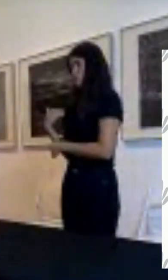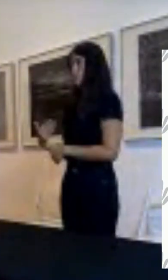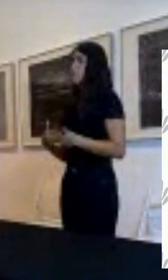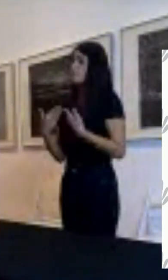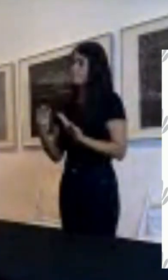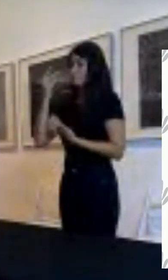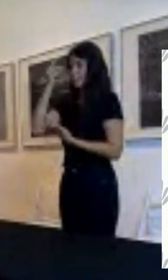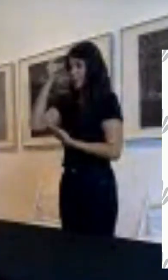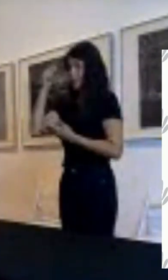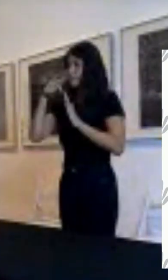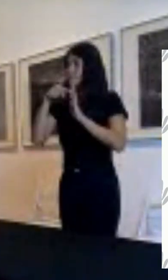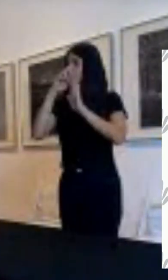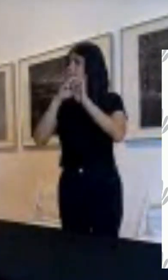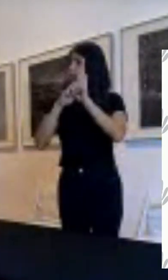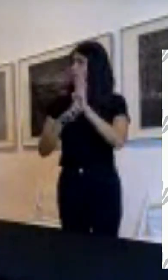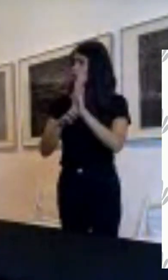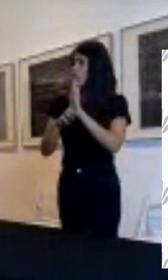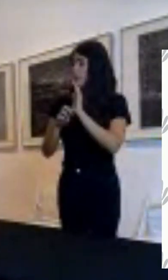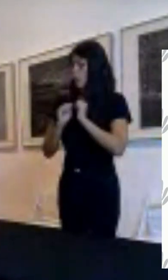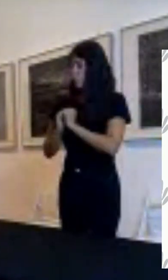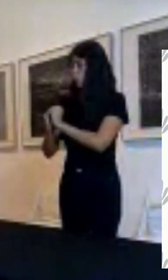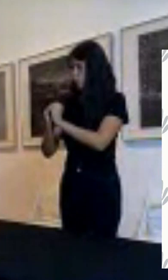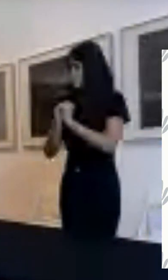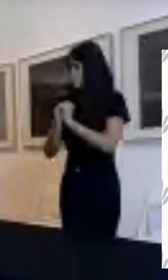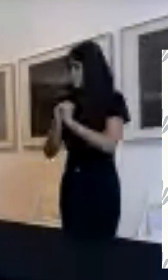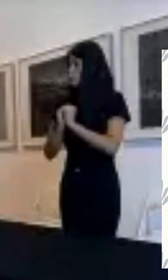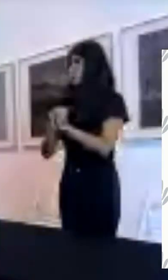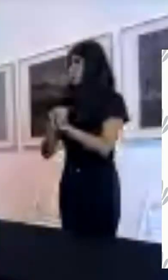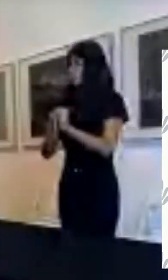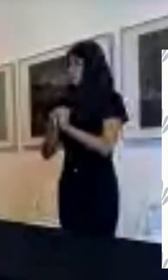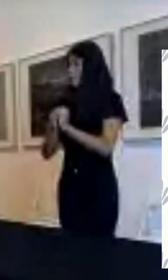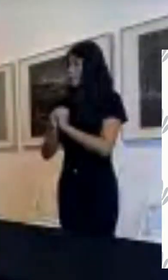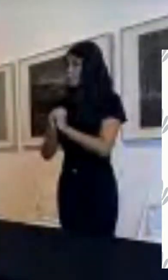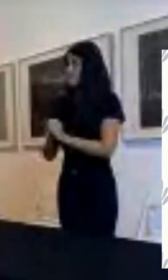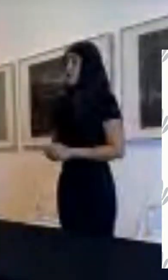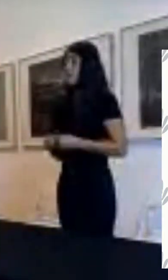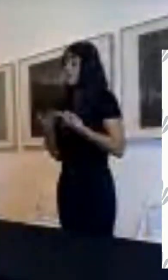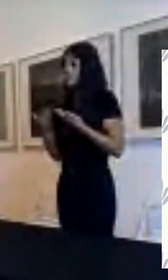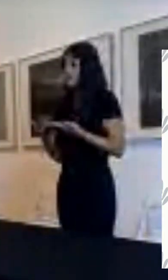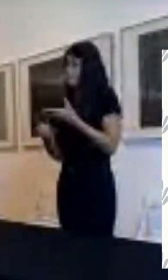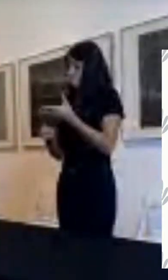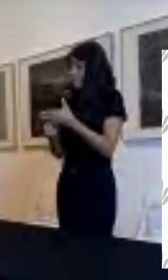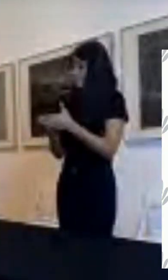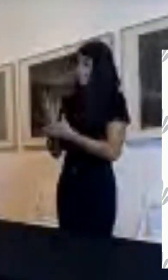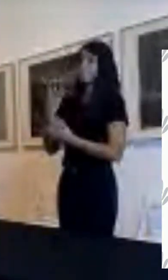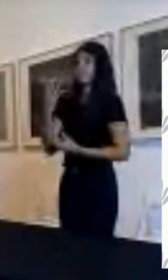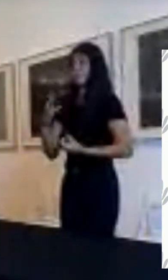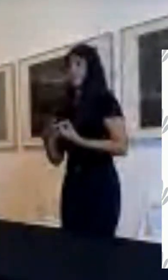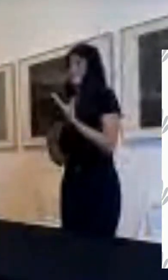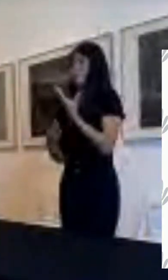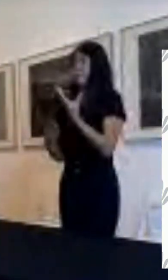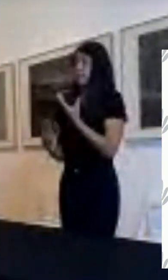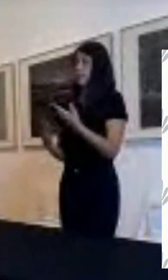para crear este programa, ¿cierto?, en conjunto. Y así surgieron, ¿verdad?, estas